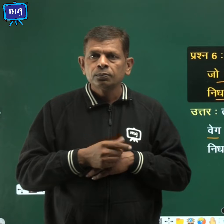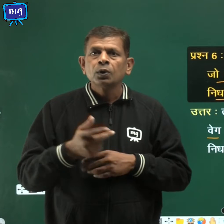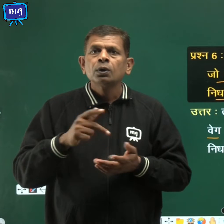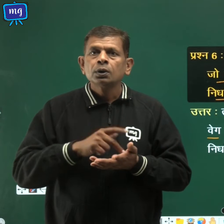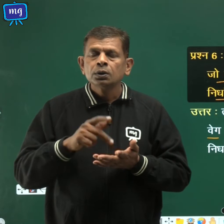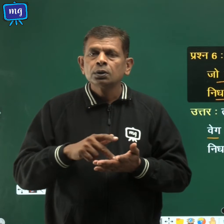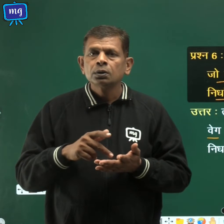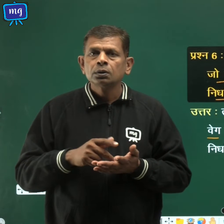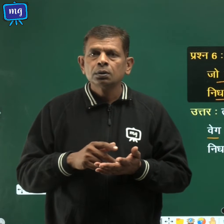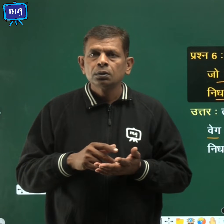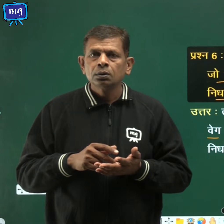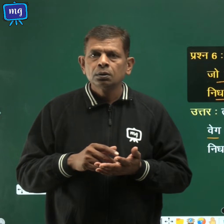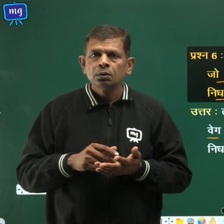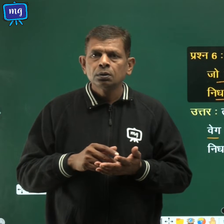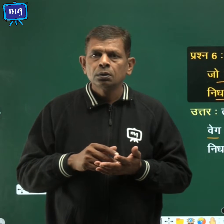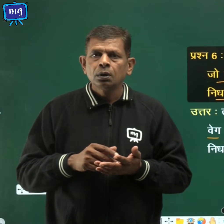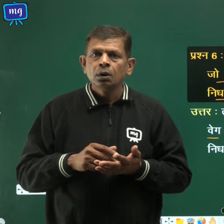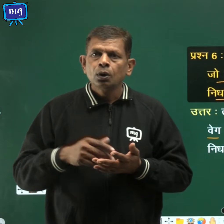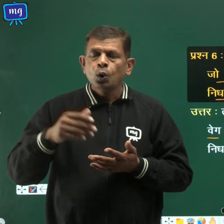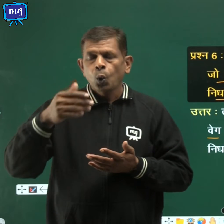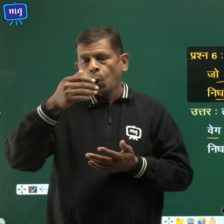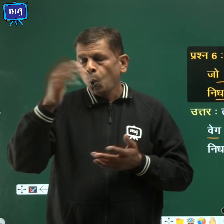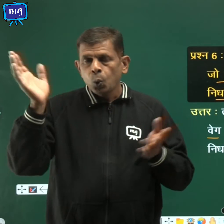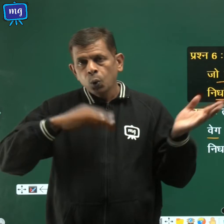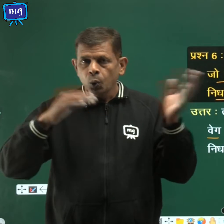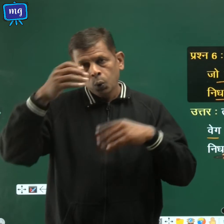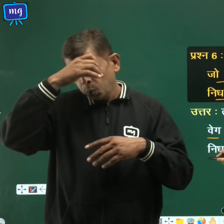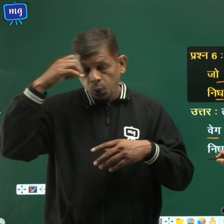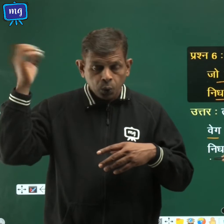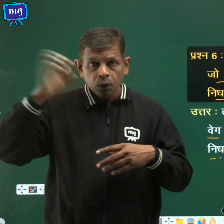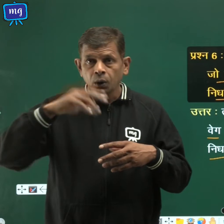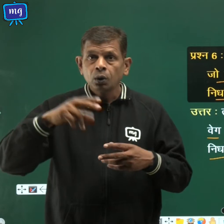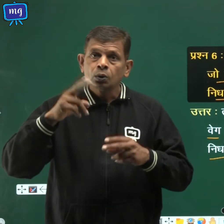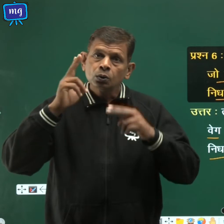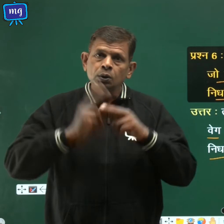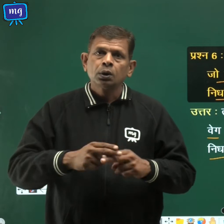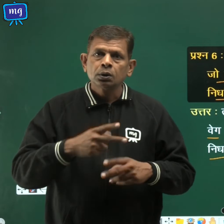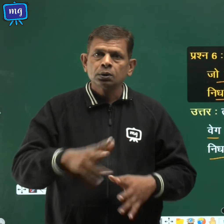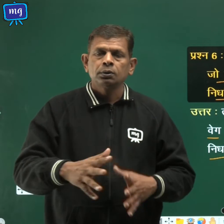किसी स्थान के मौसम को निर्धारित करते हैं।